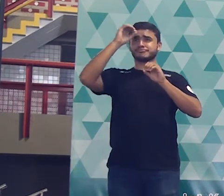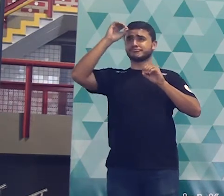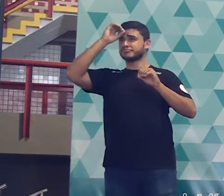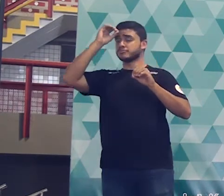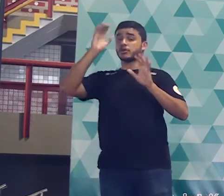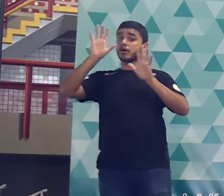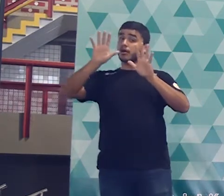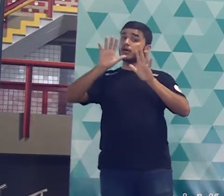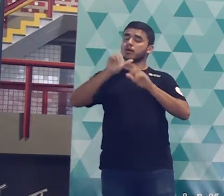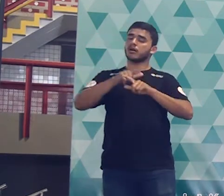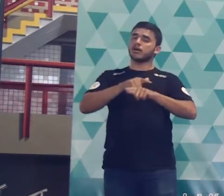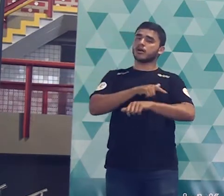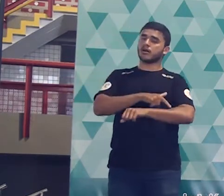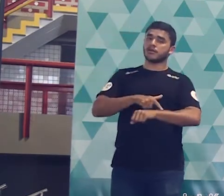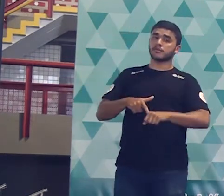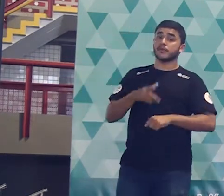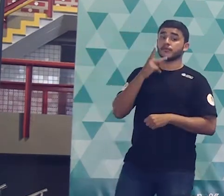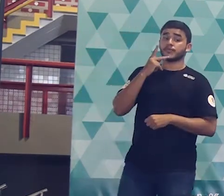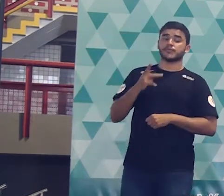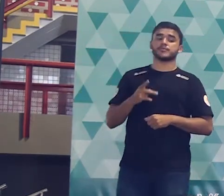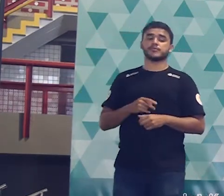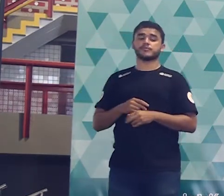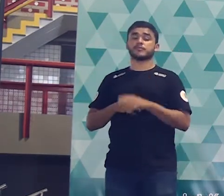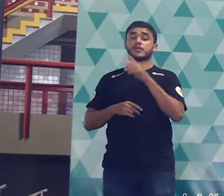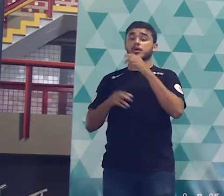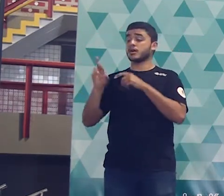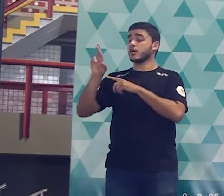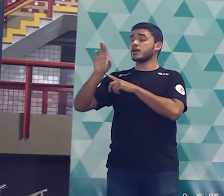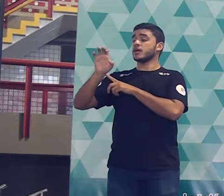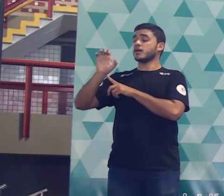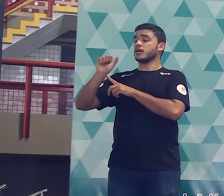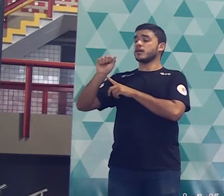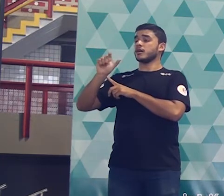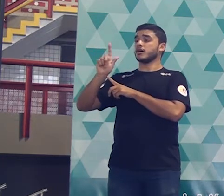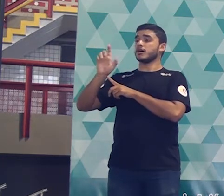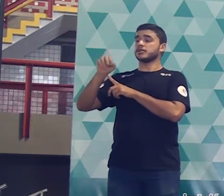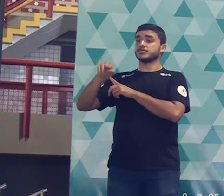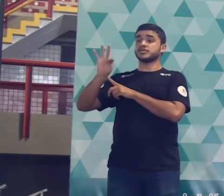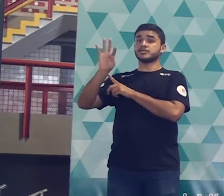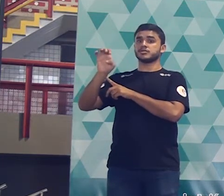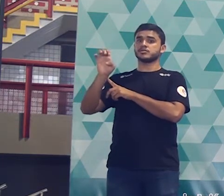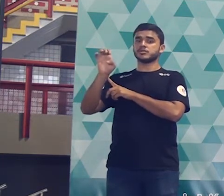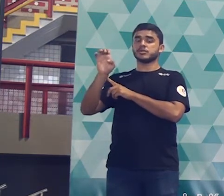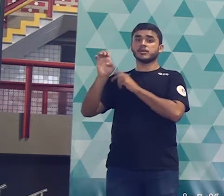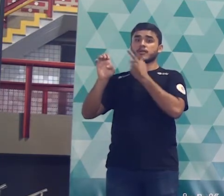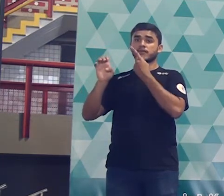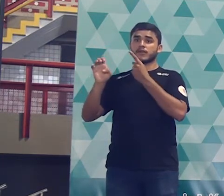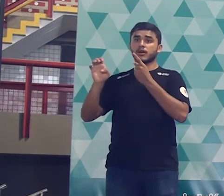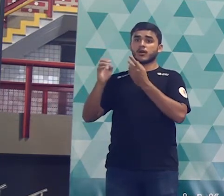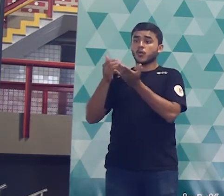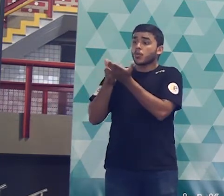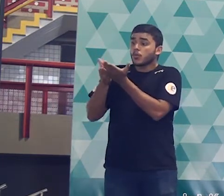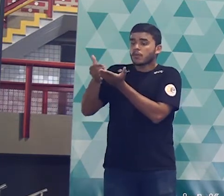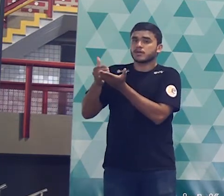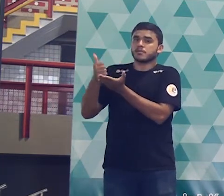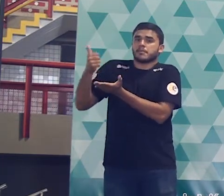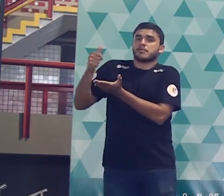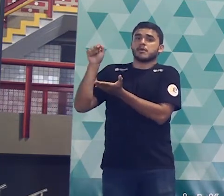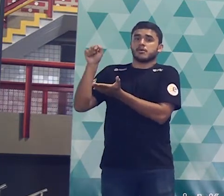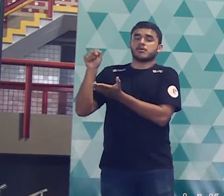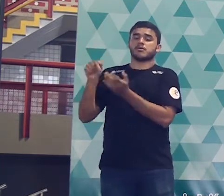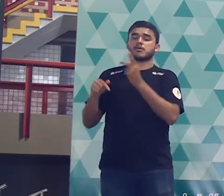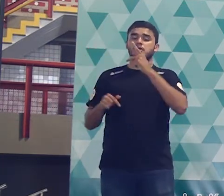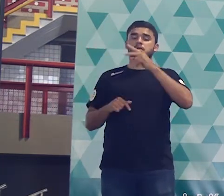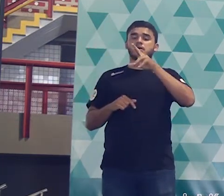sabe? Qual é a função do reagente? Reagir. Então ele está no início. Qual é a função do